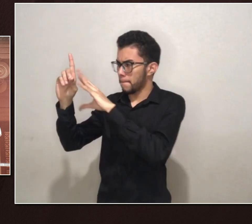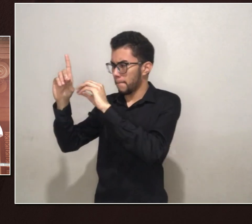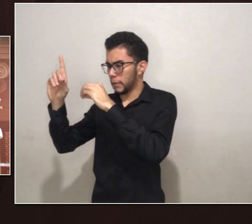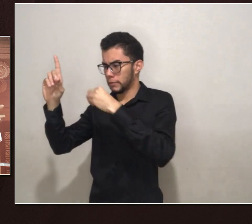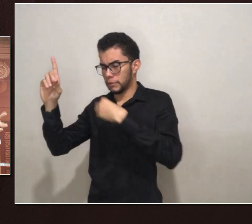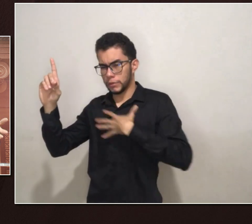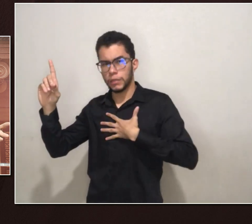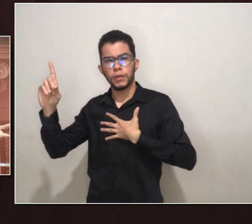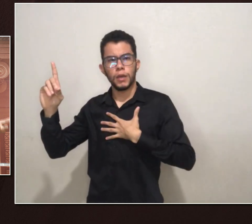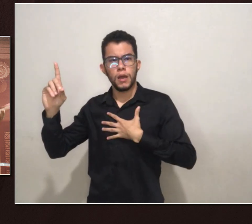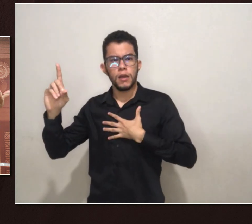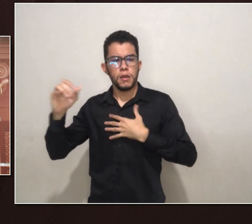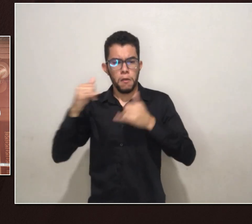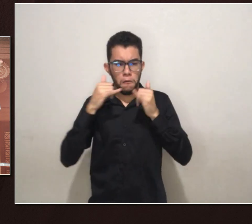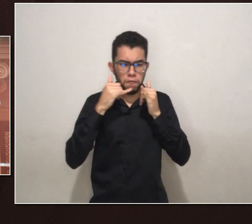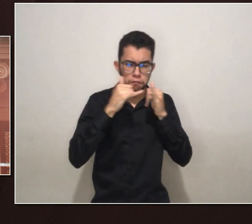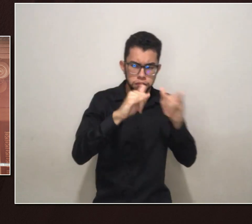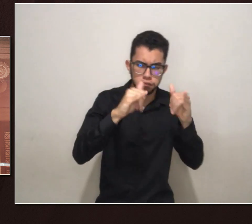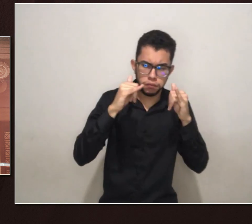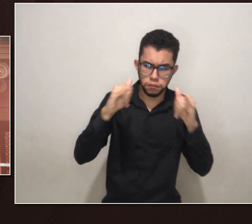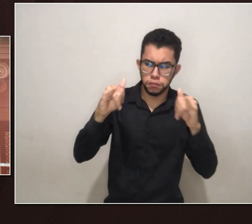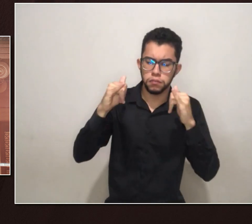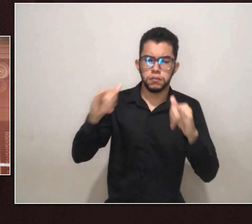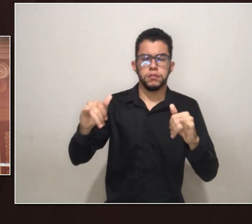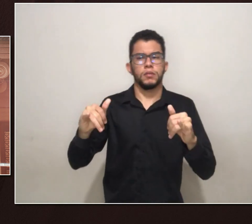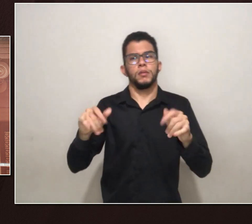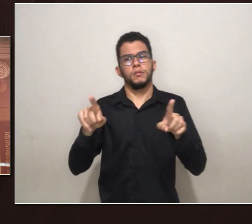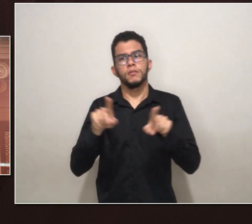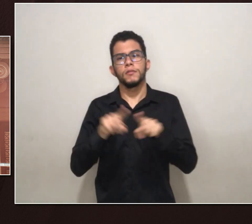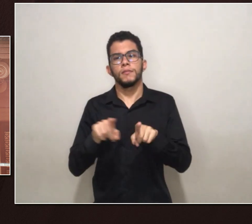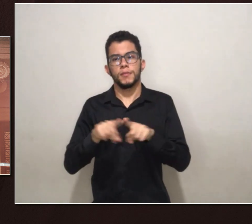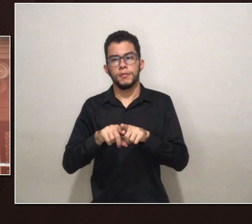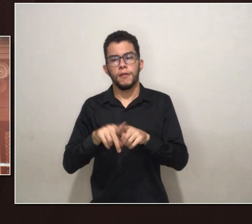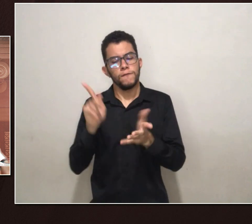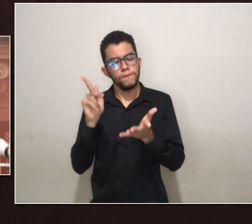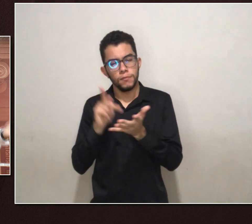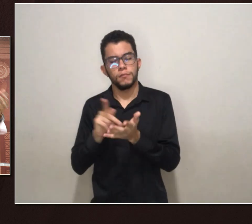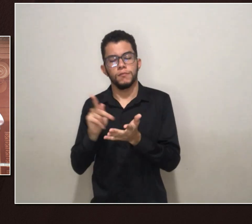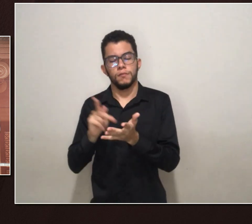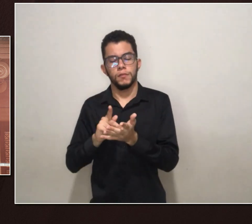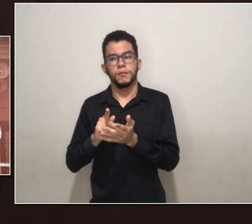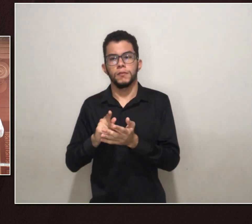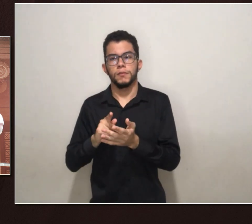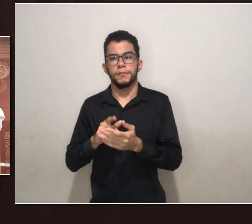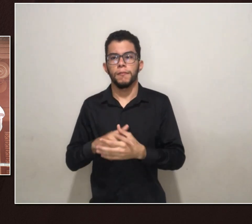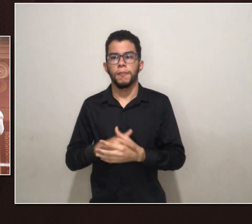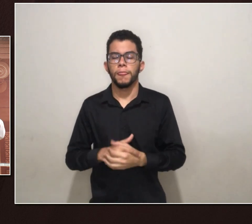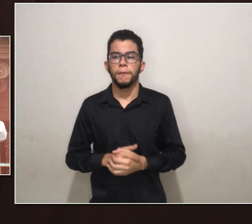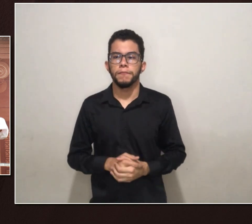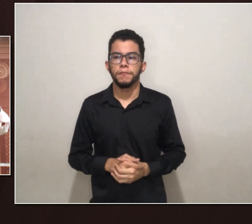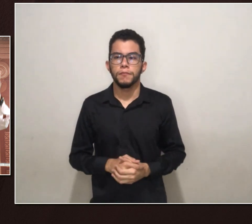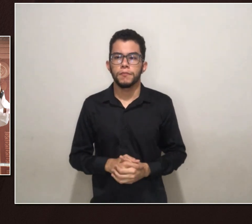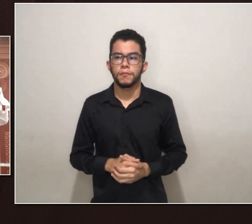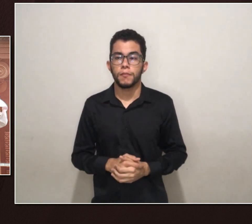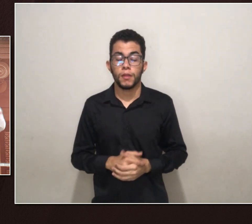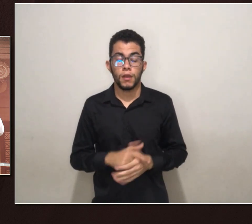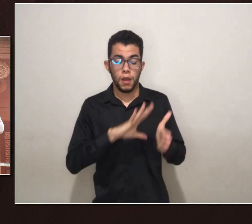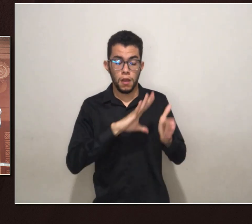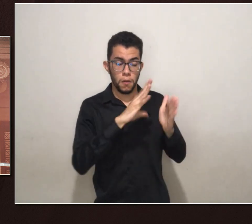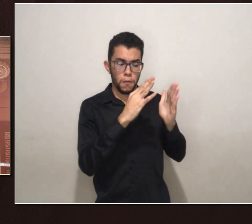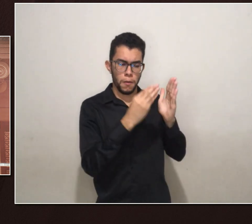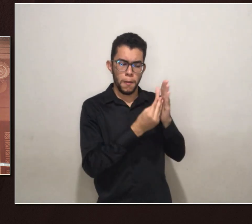é, traz a própria realidade de Deus em nós. Então, quanto mais a igreja vai